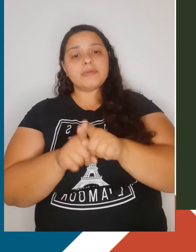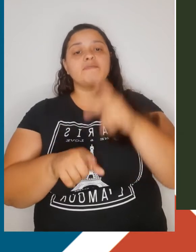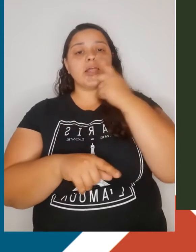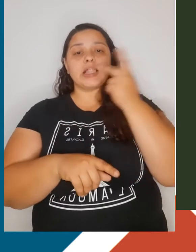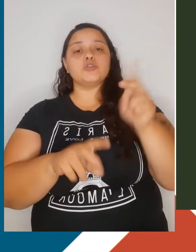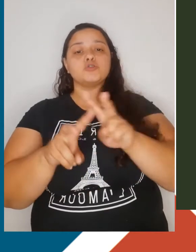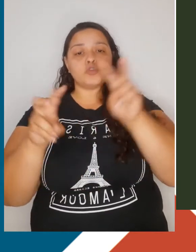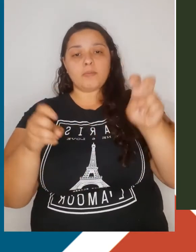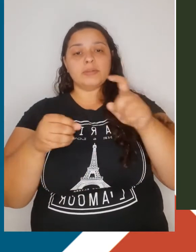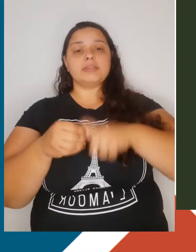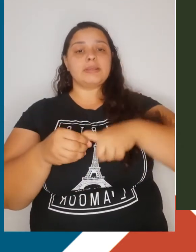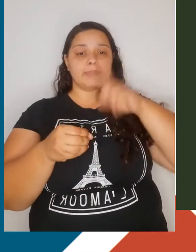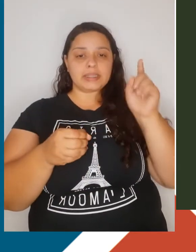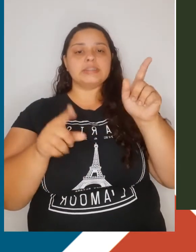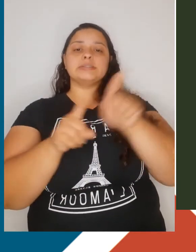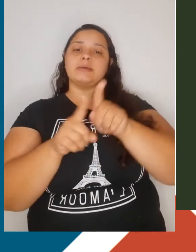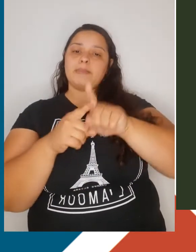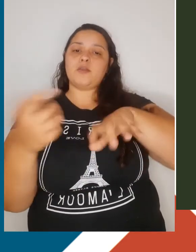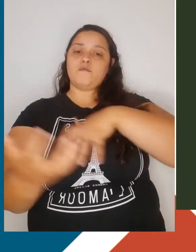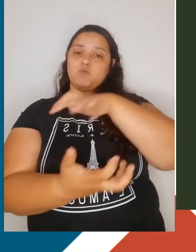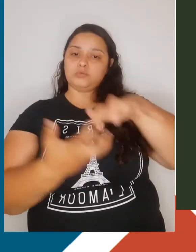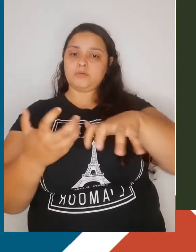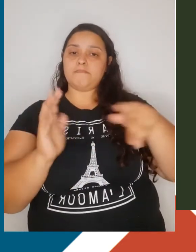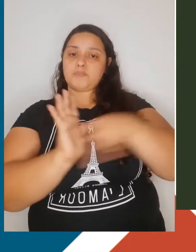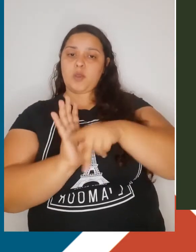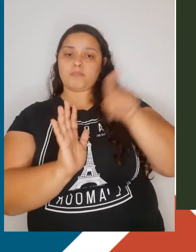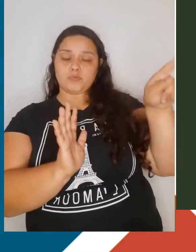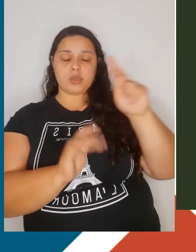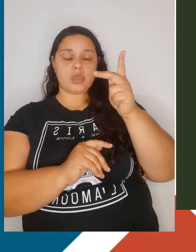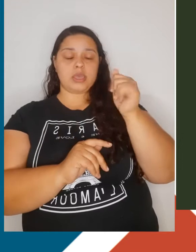portanto, falando da independência ou Revolução do Haiti.